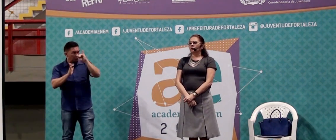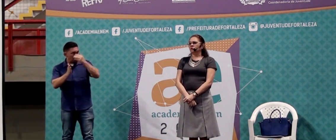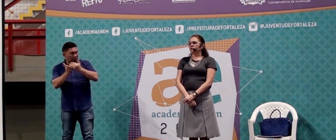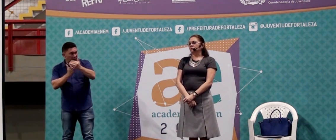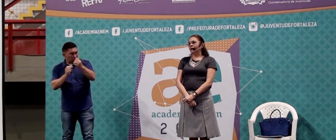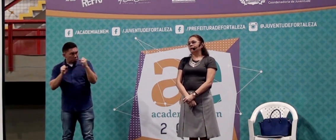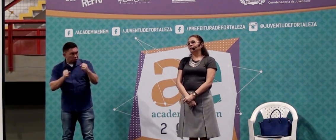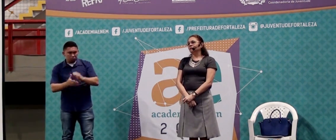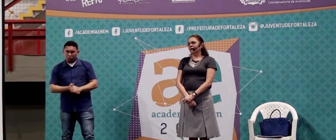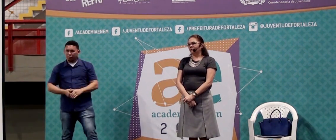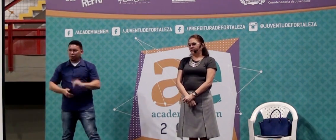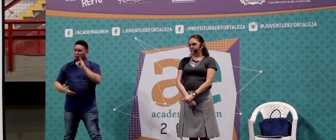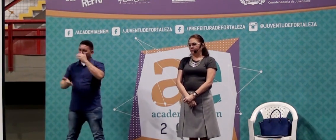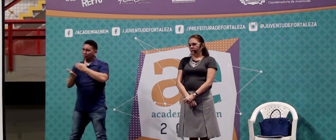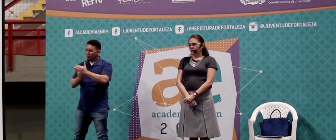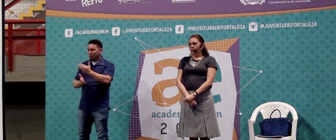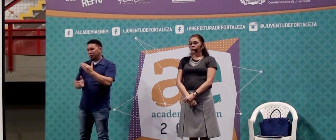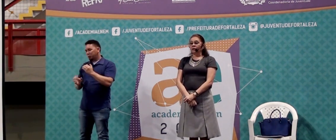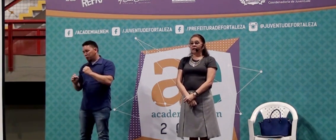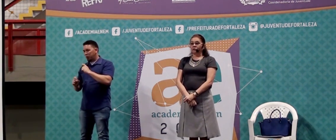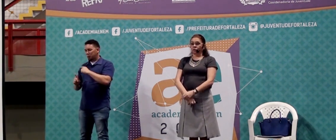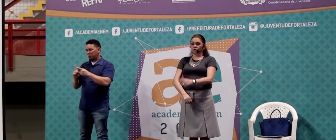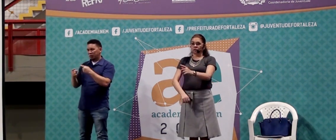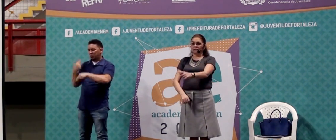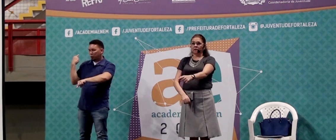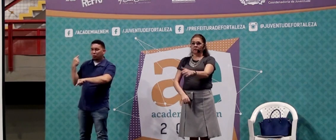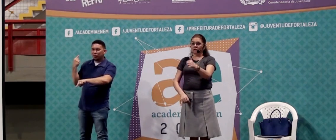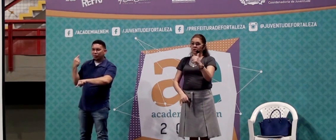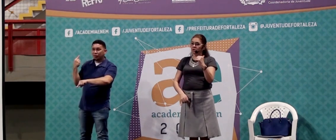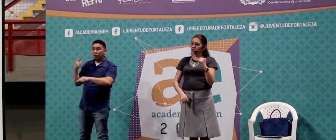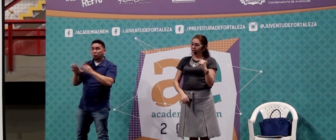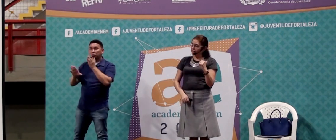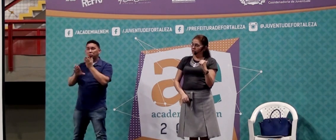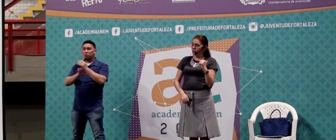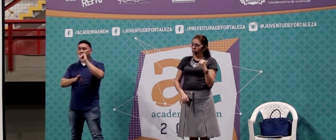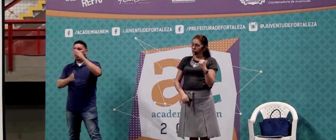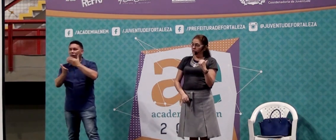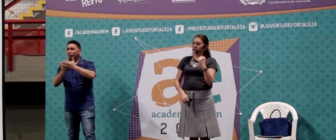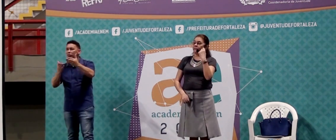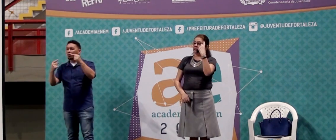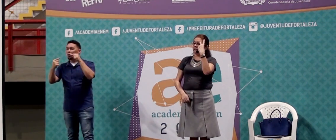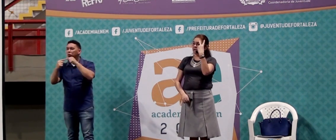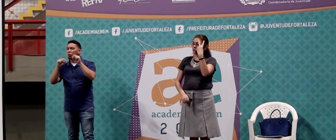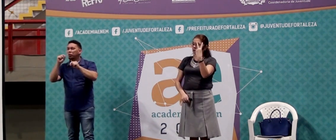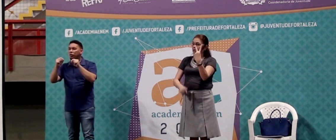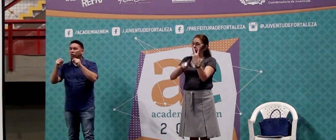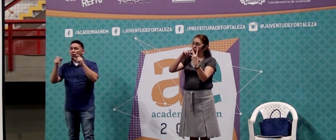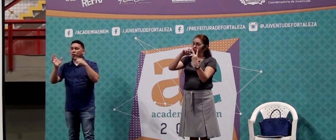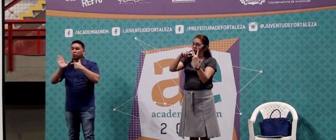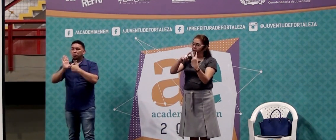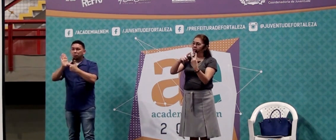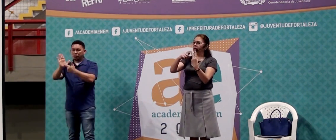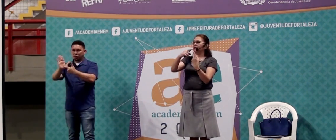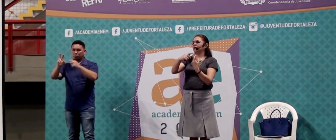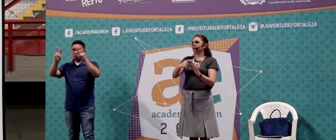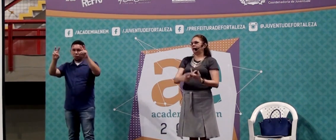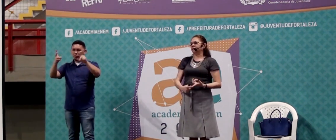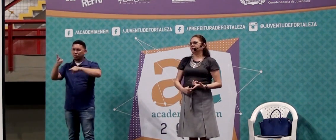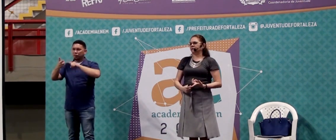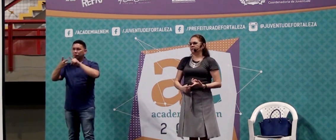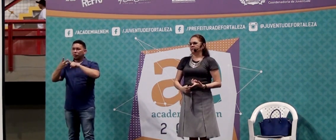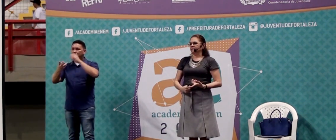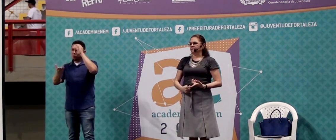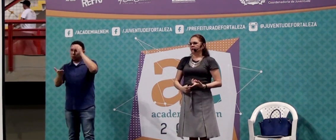Poder pode, mas não deve. Porque a introdução a gente já viu. Você precisa mostrar o tema e